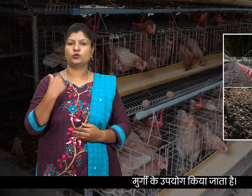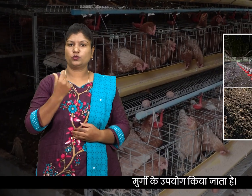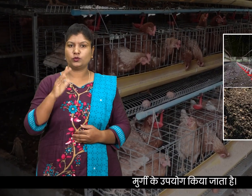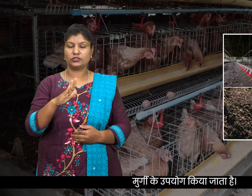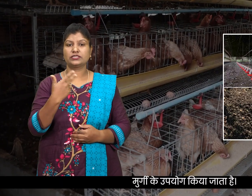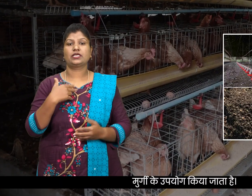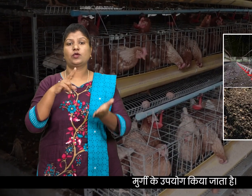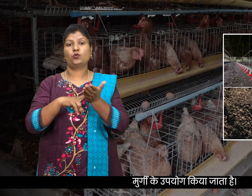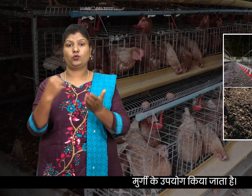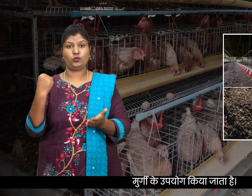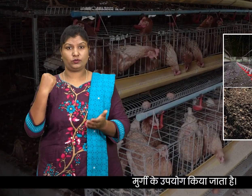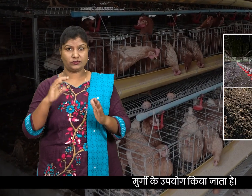मुर्गी के उपयोग किया जाता है।